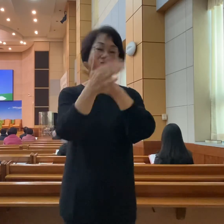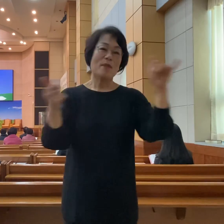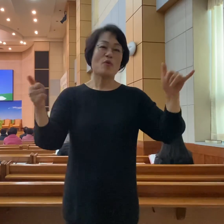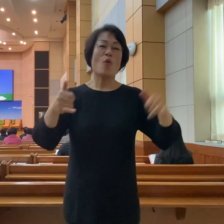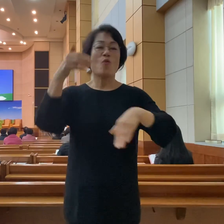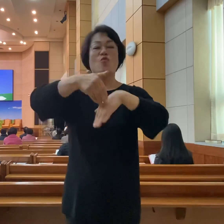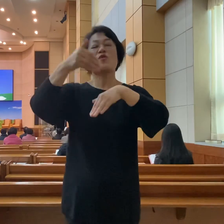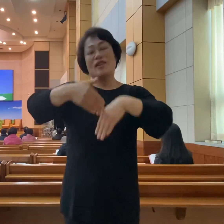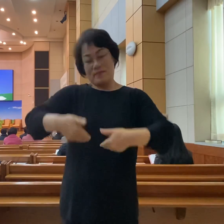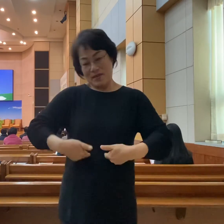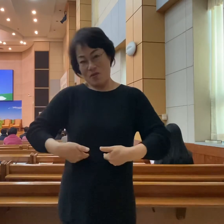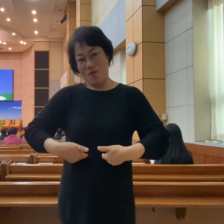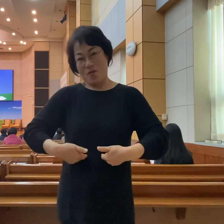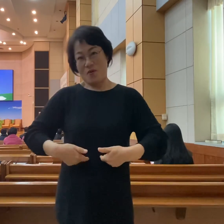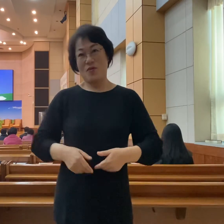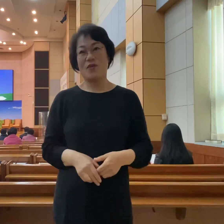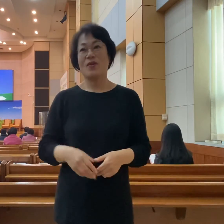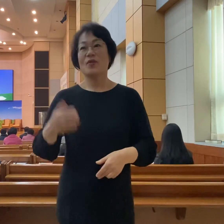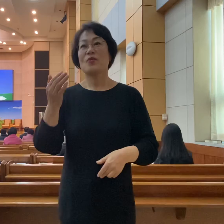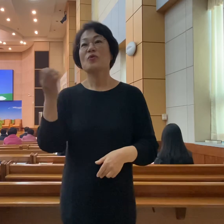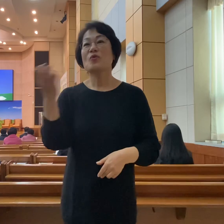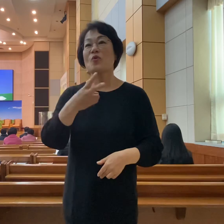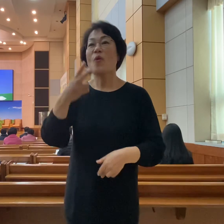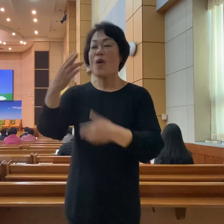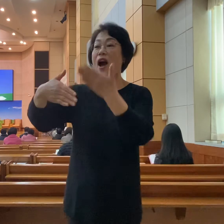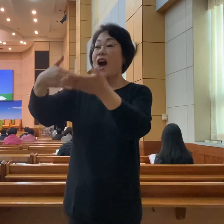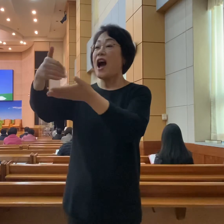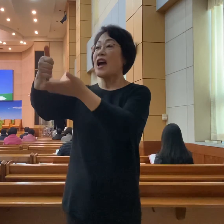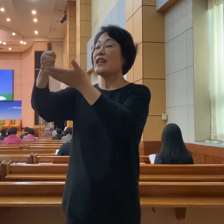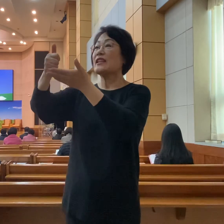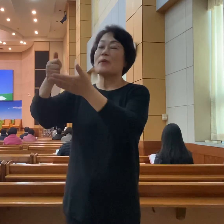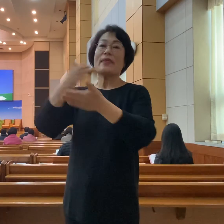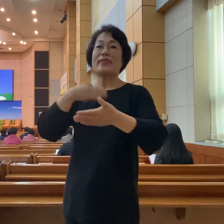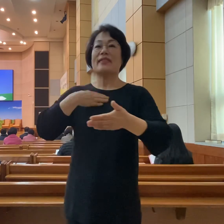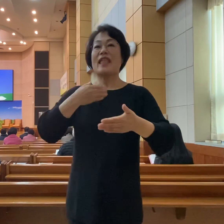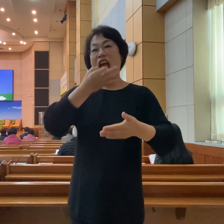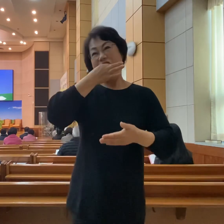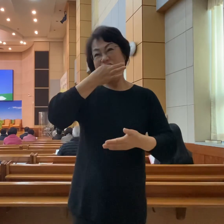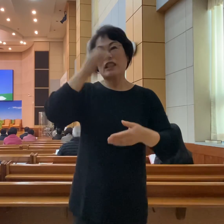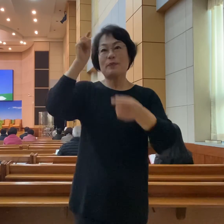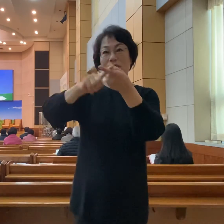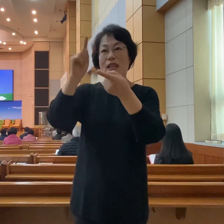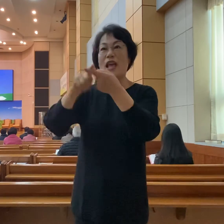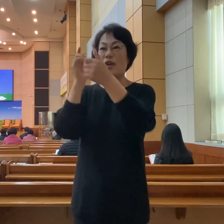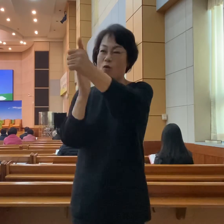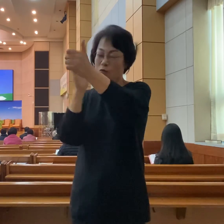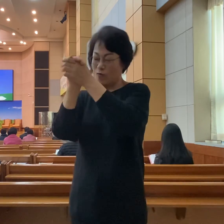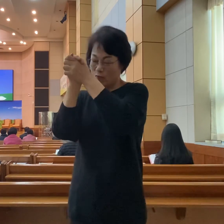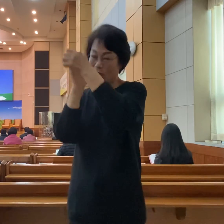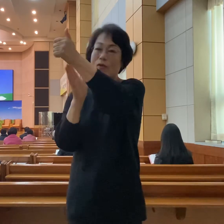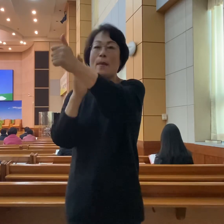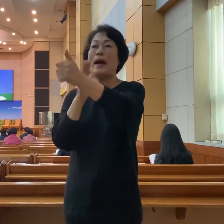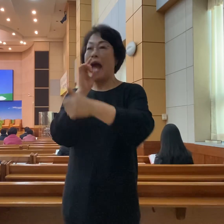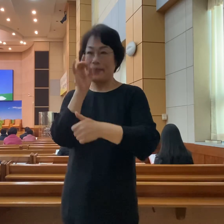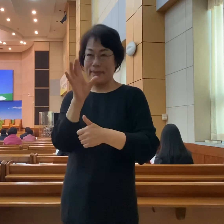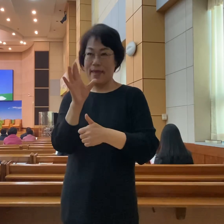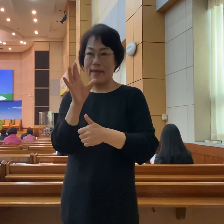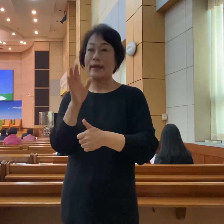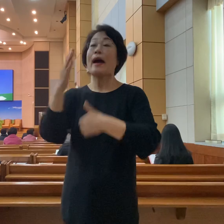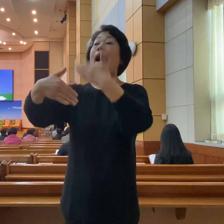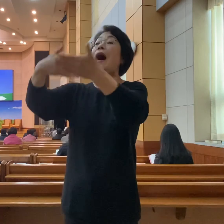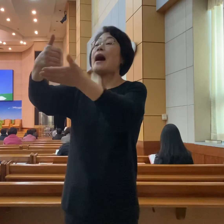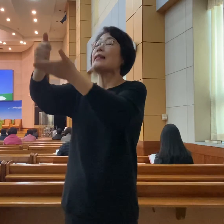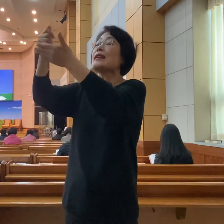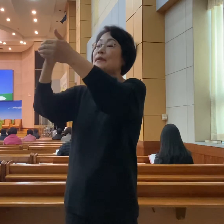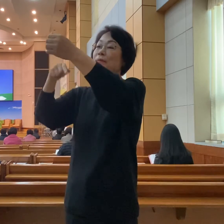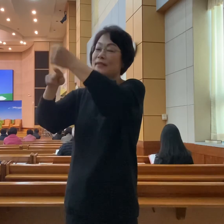그래서 자기 뜻대로 구하면 하나님이 안 들어요. 하나님은 다 알고 계시니까. 그러면 더 못하게 되는데 로또